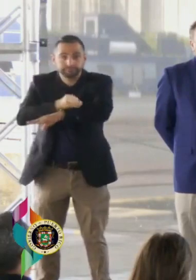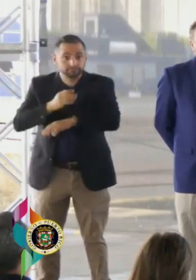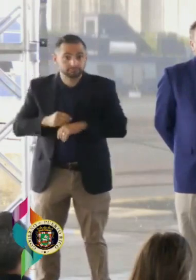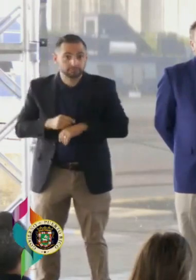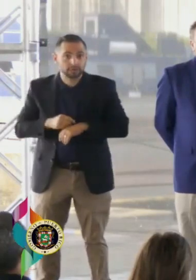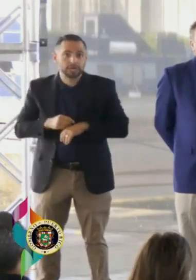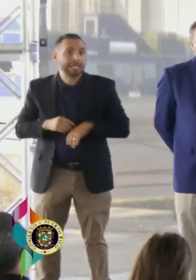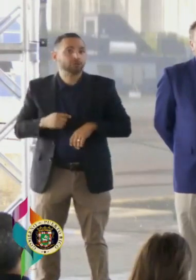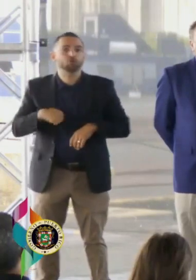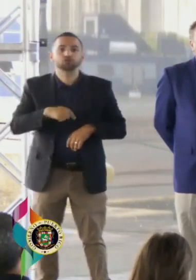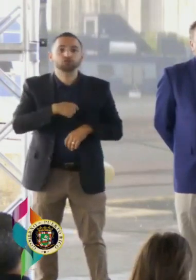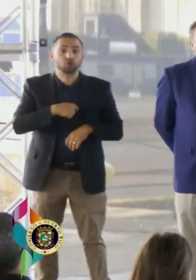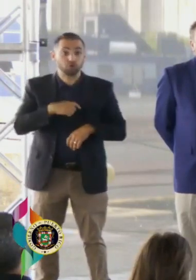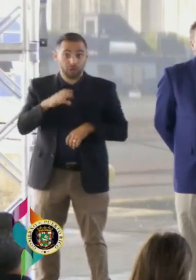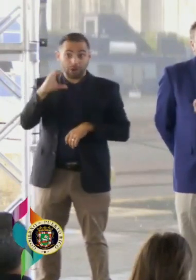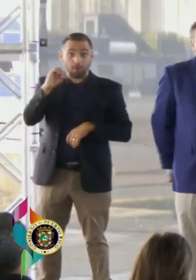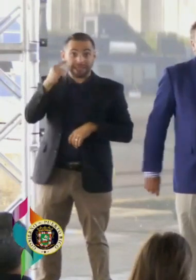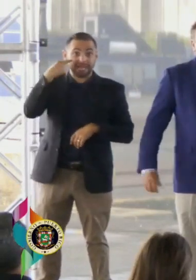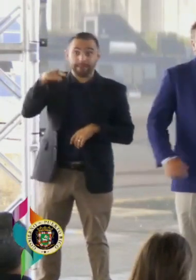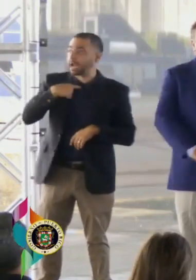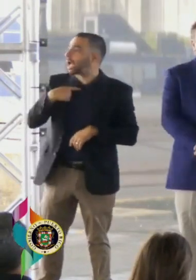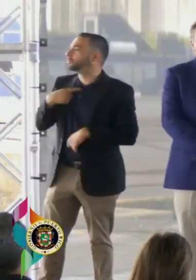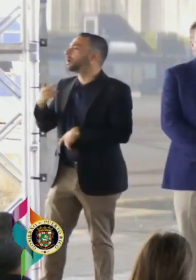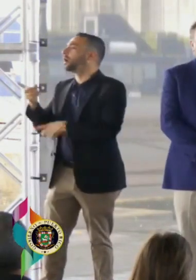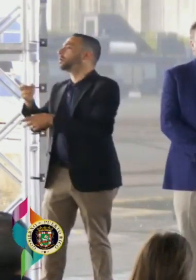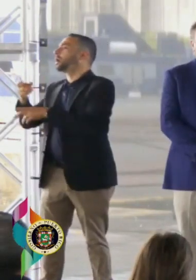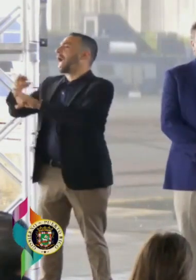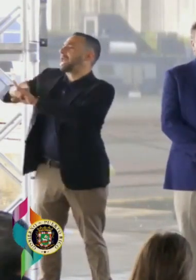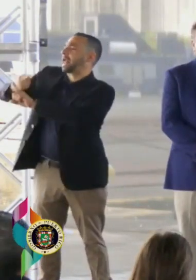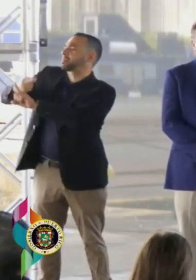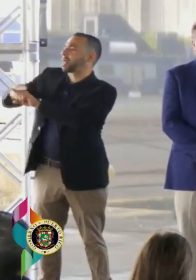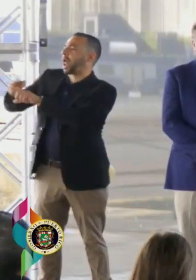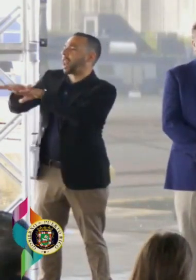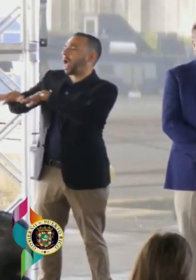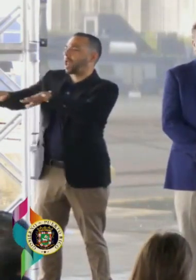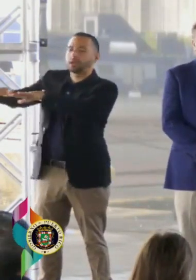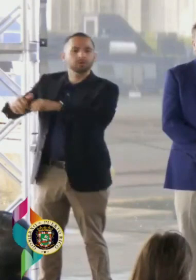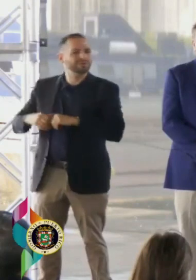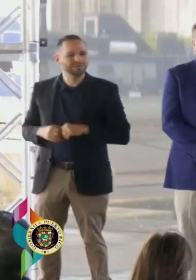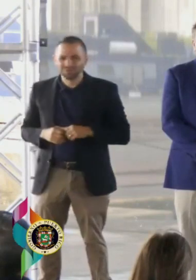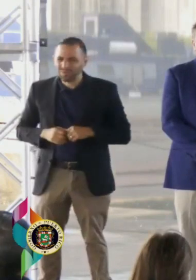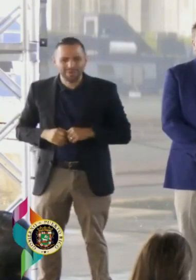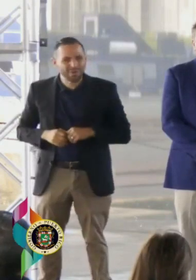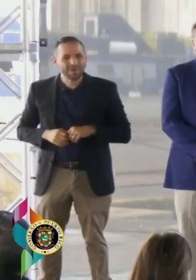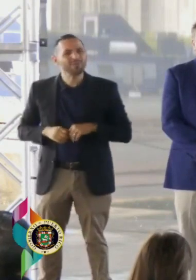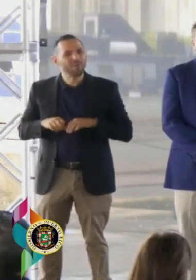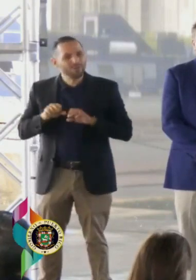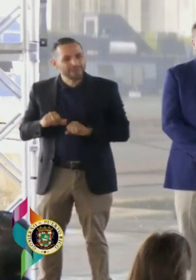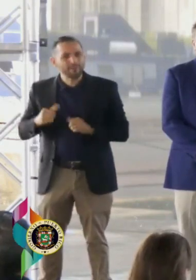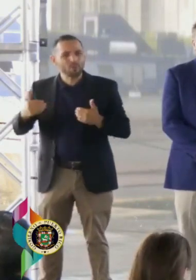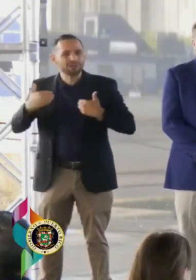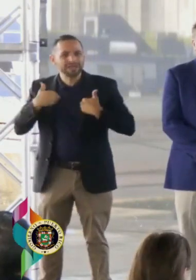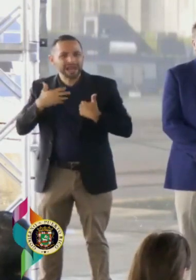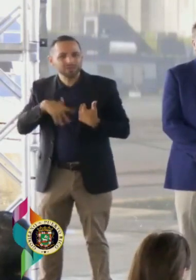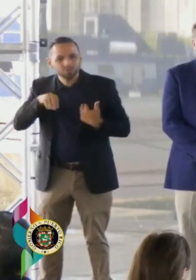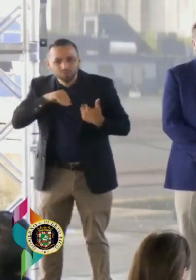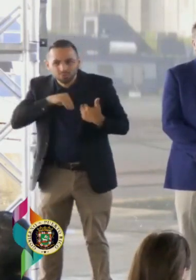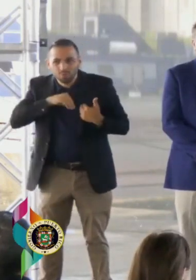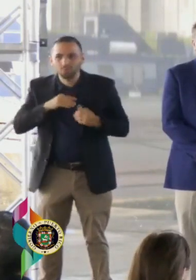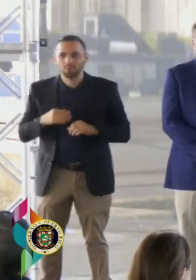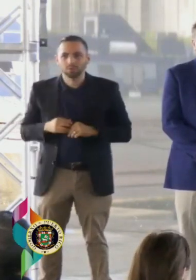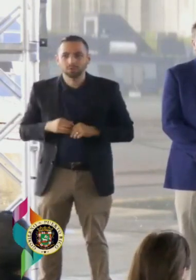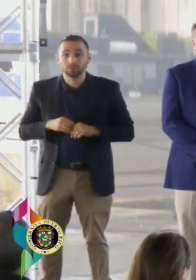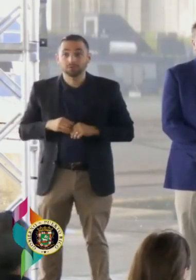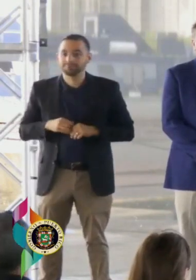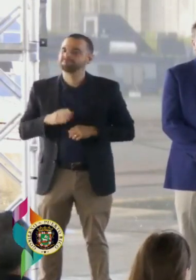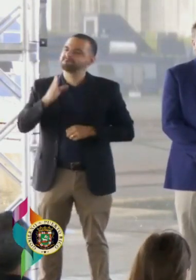de terrenos de hecho el mal estado de nuestra infraestructura portuaria respondió en parte de esa ideología pero hoy tenemos un